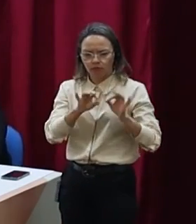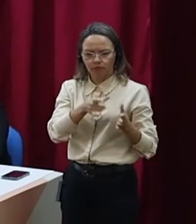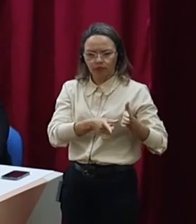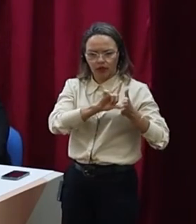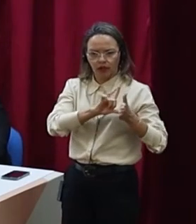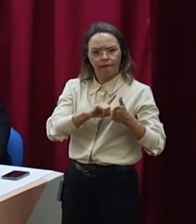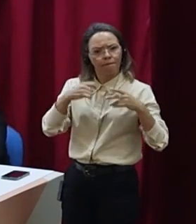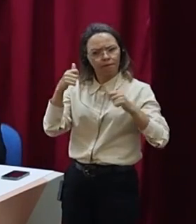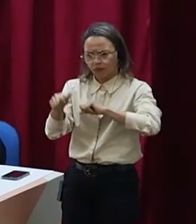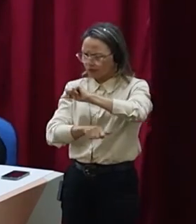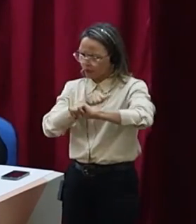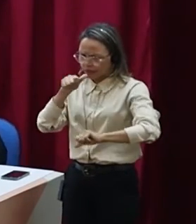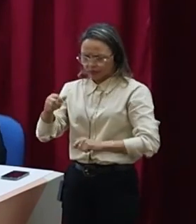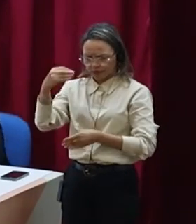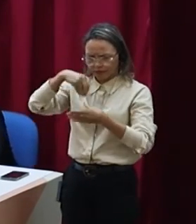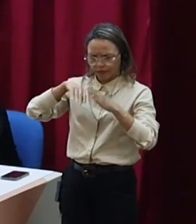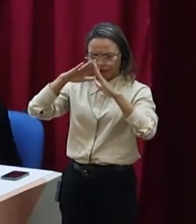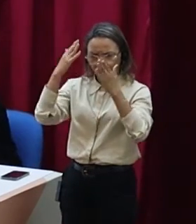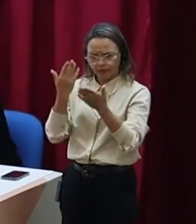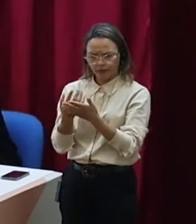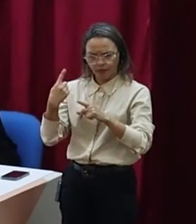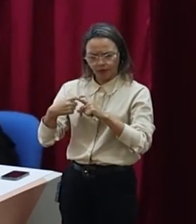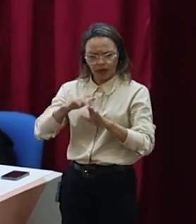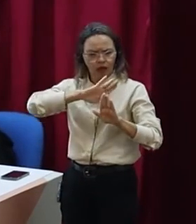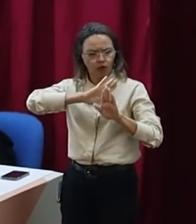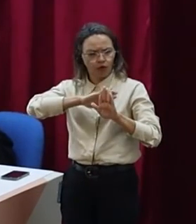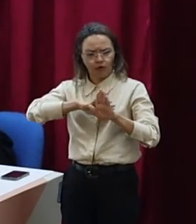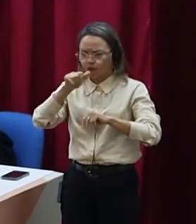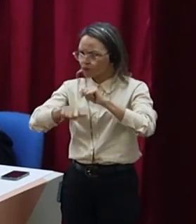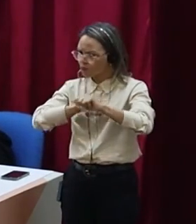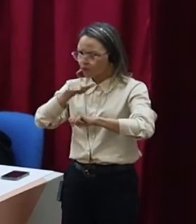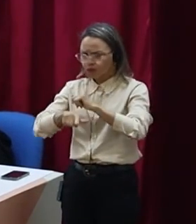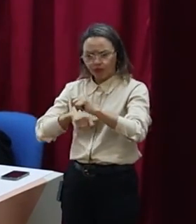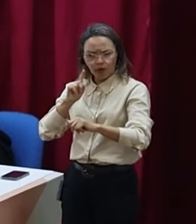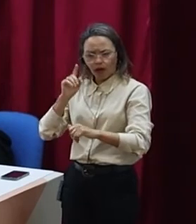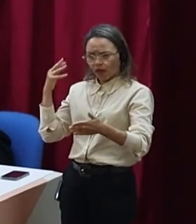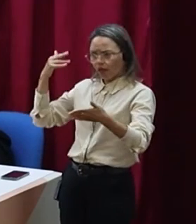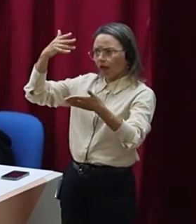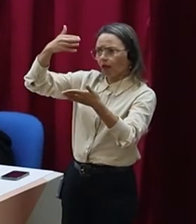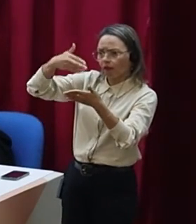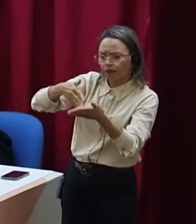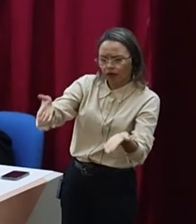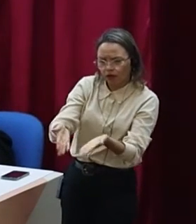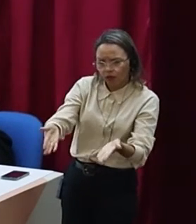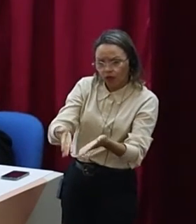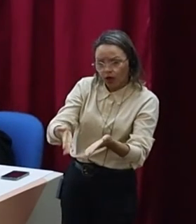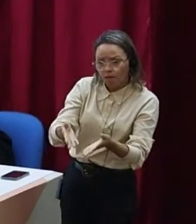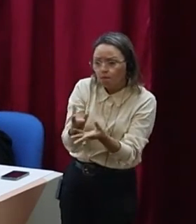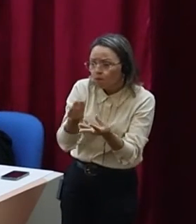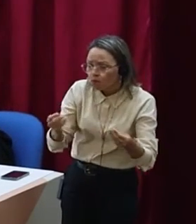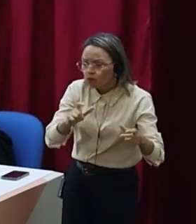La ideología no ha cambiado absolutamente nada. Hasta ahora, en muchos lugares, se sigue prohibiendo el guaraní en la escuela, en la